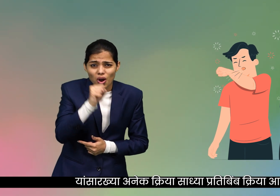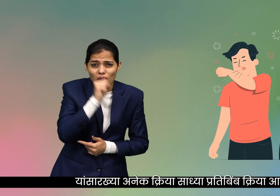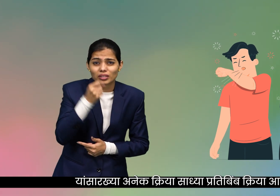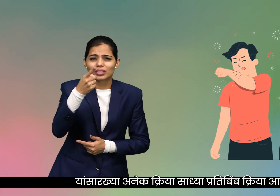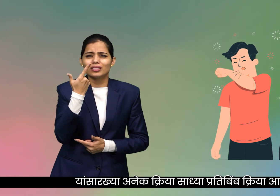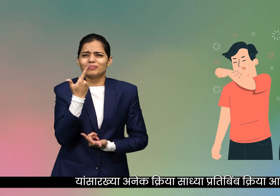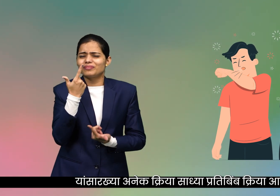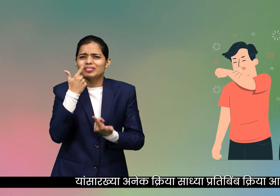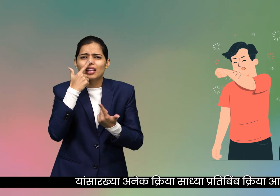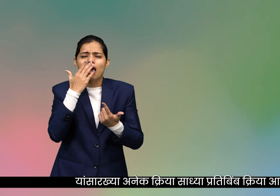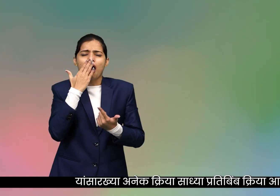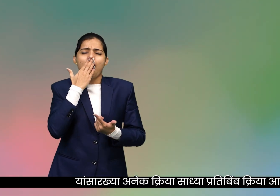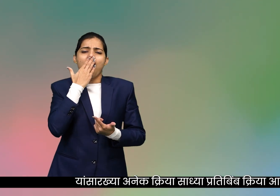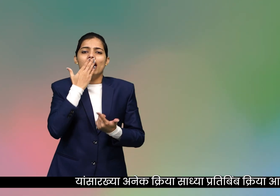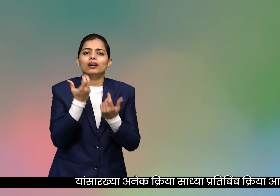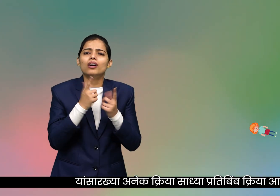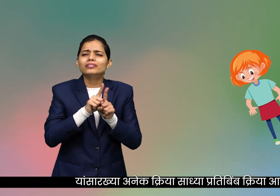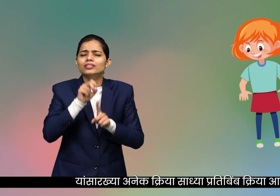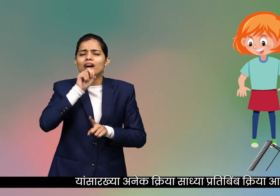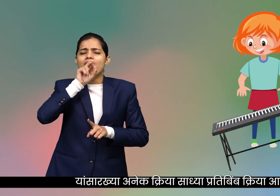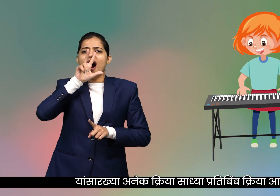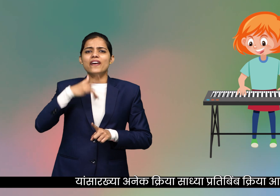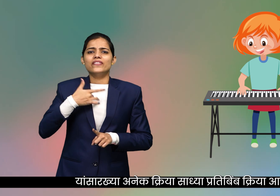यांसारख्या अनेक क्रिया साध्या प्रतिबिंब क्रिया आहेत.